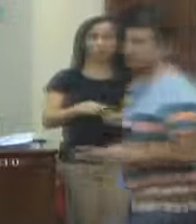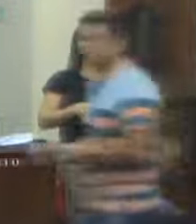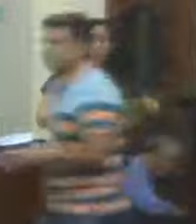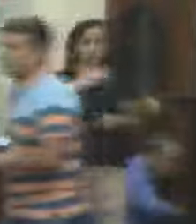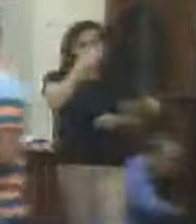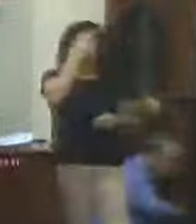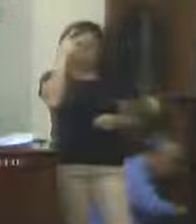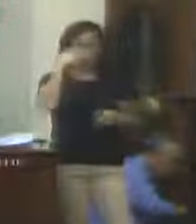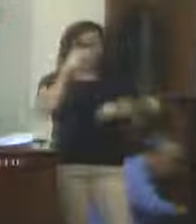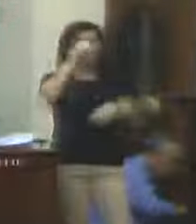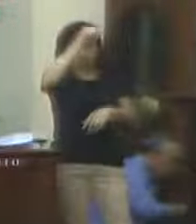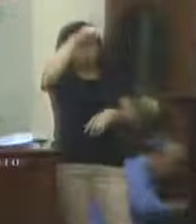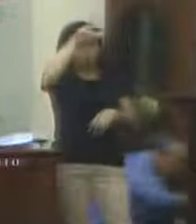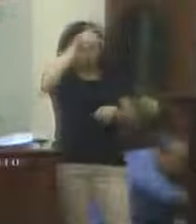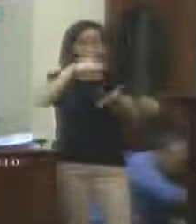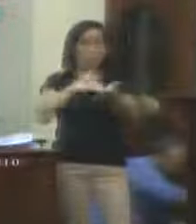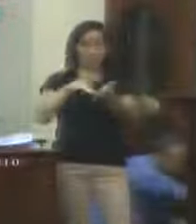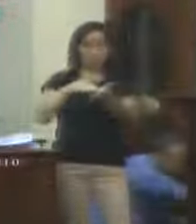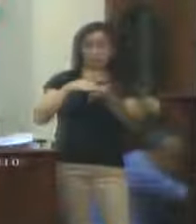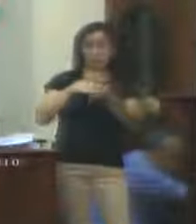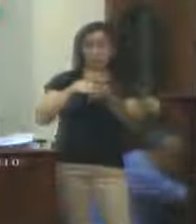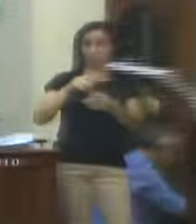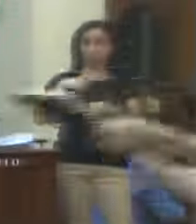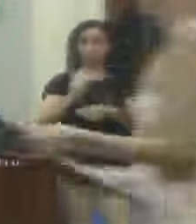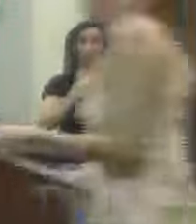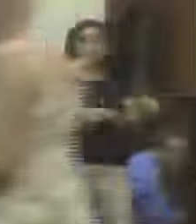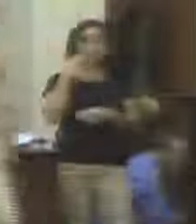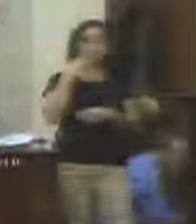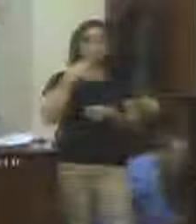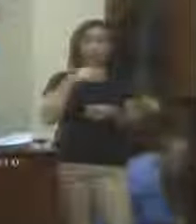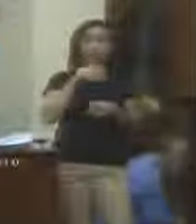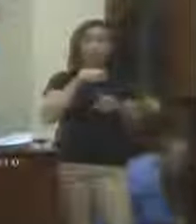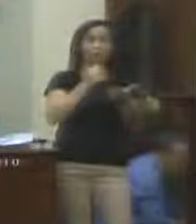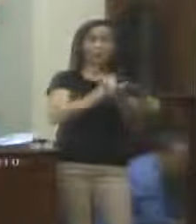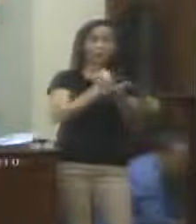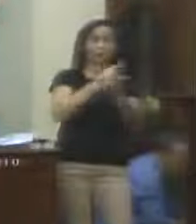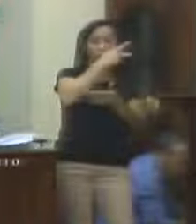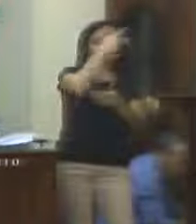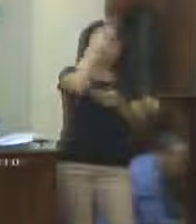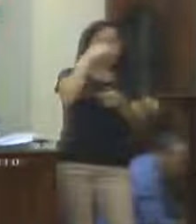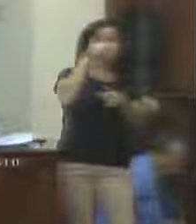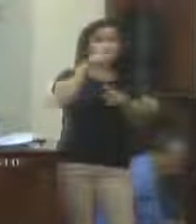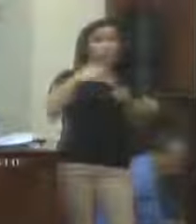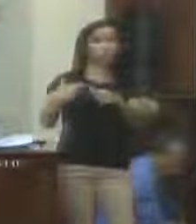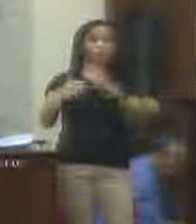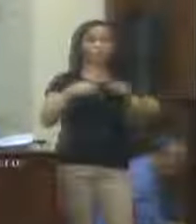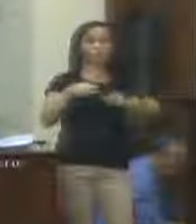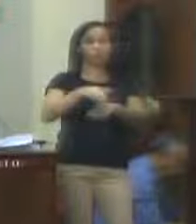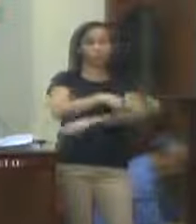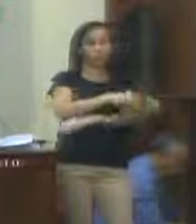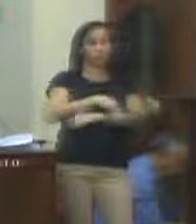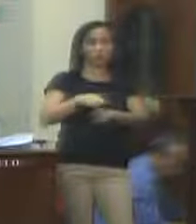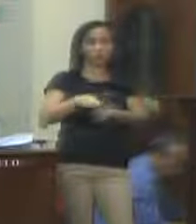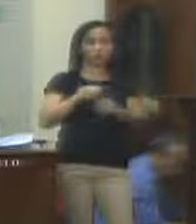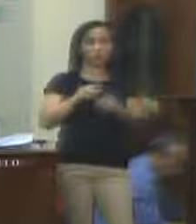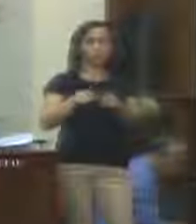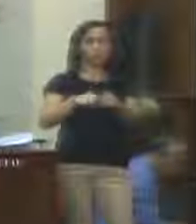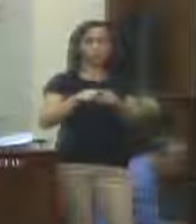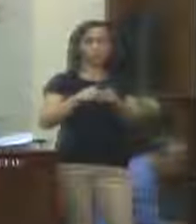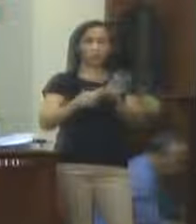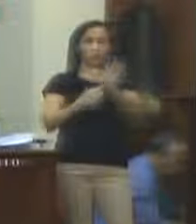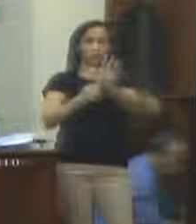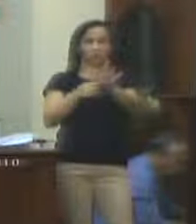pela Prefeitura. Senhor secretário, estamos falando da terceirização do serviço de conserva de nossas estradas vicinais, se não todas,